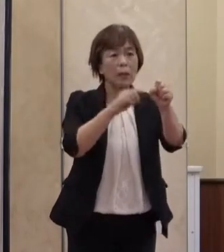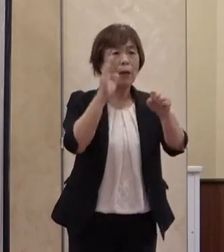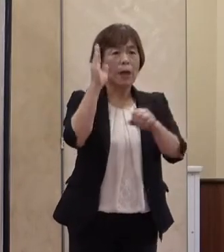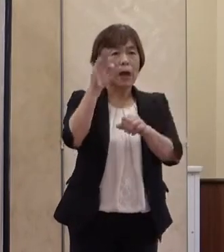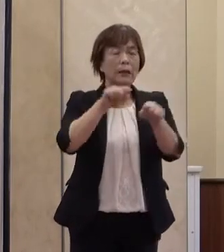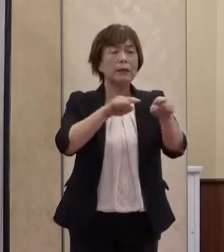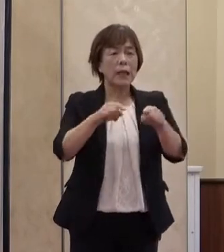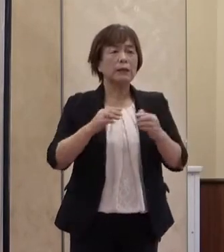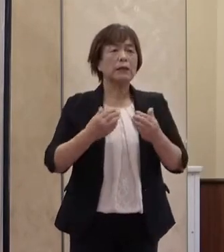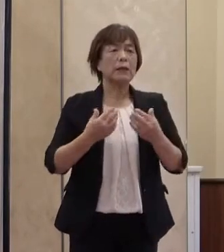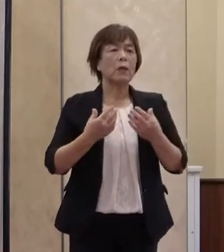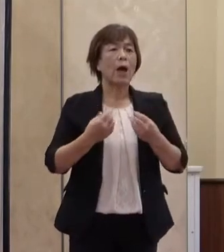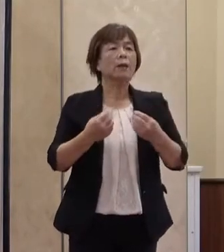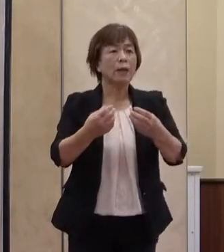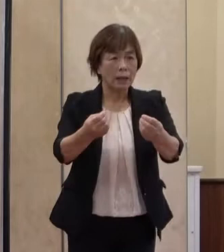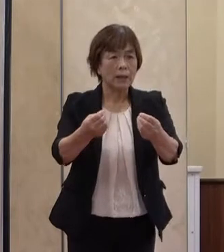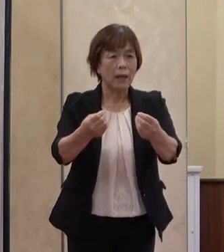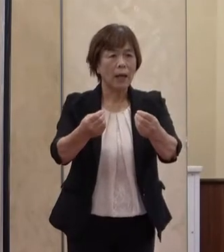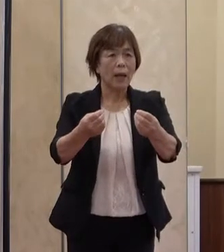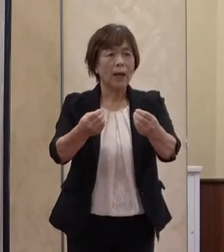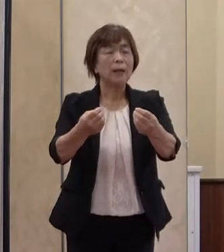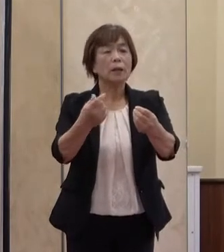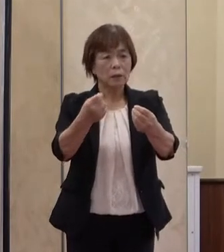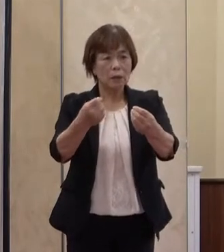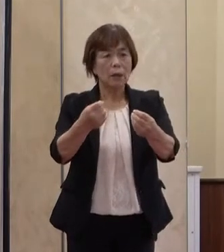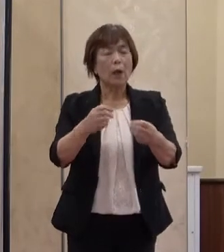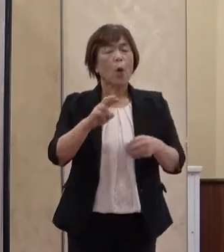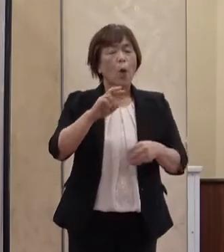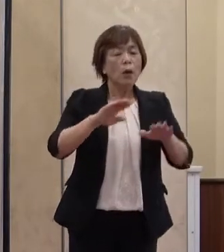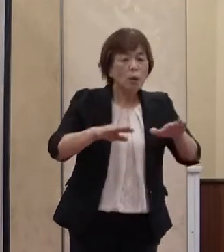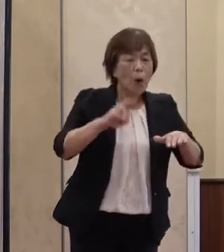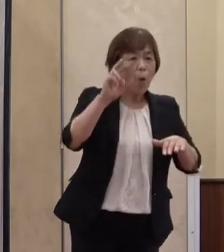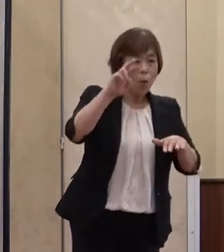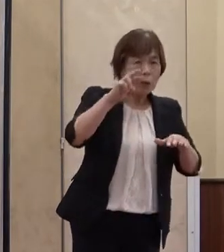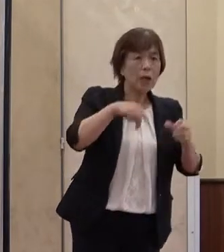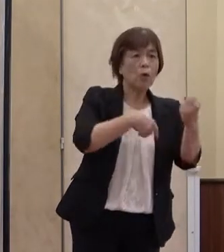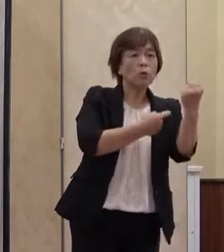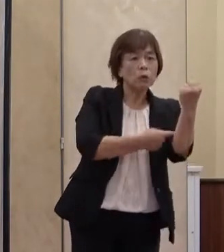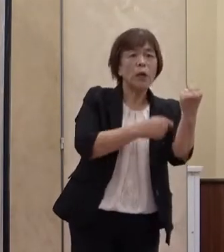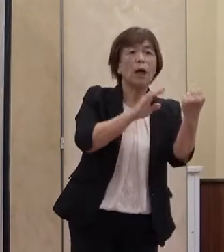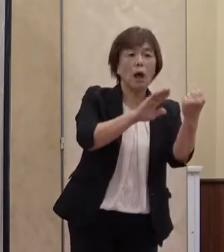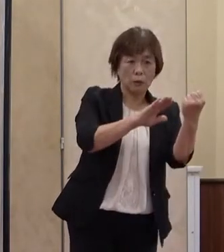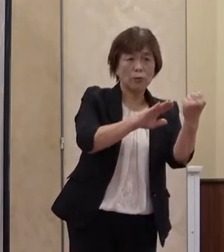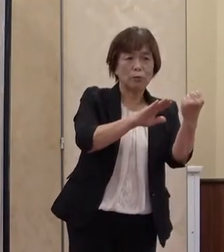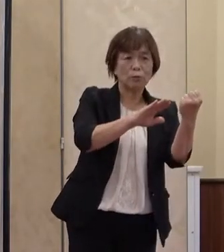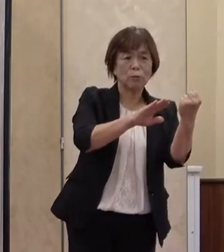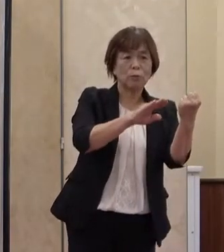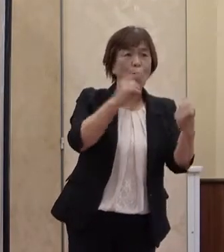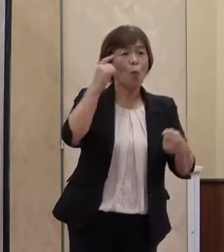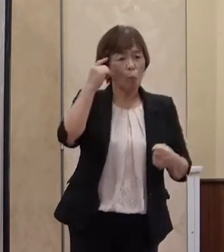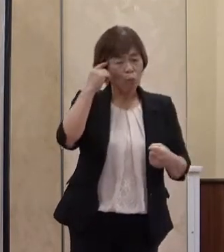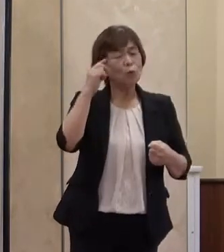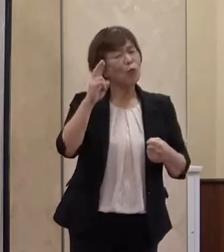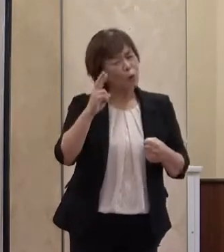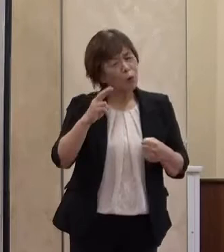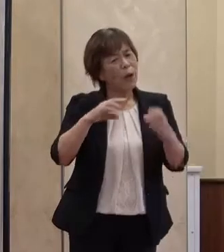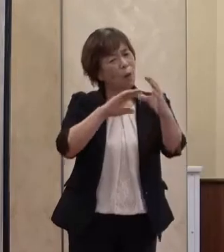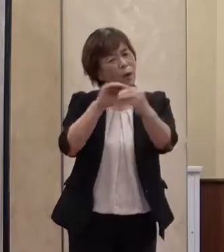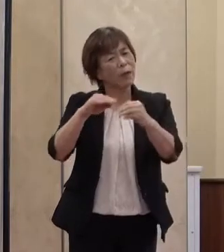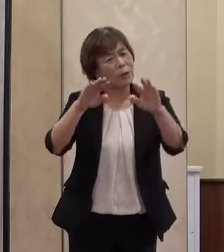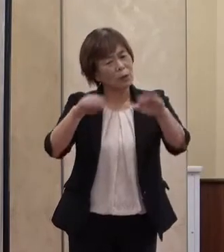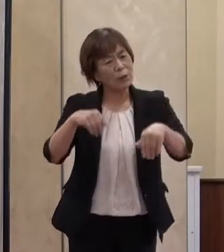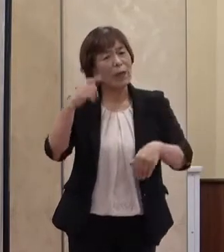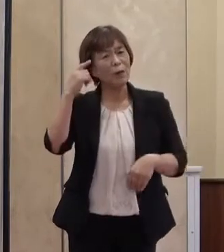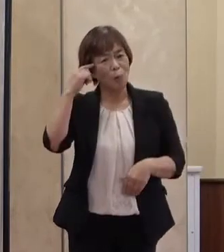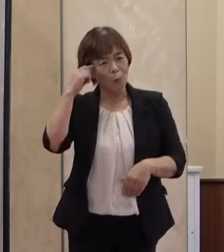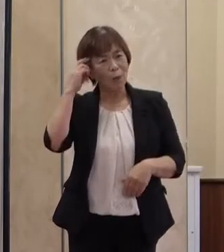ろうと。都市インフラだけじゃなくて、でも大阪はその力はあると思ってます。そういう話はしたと思います。